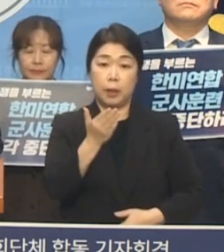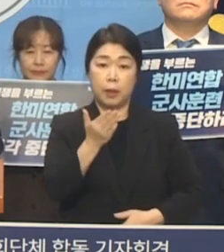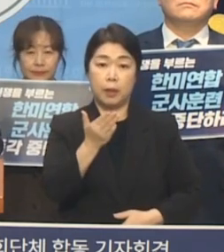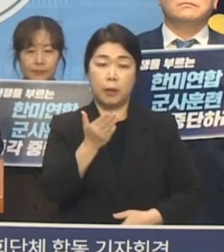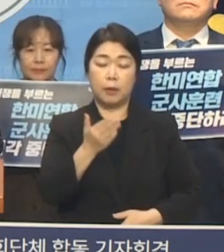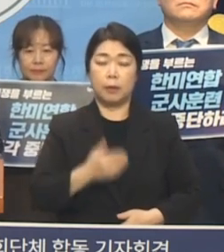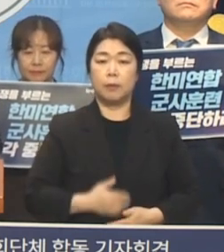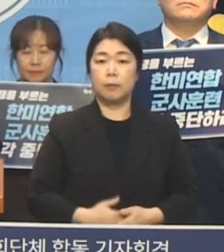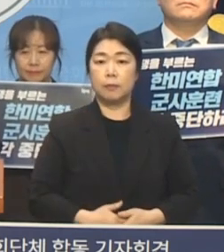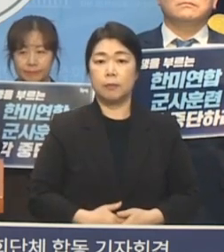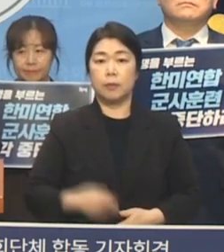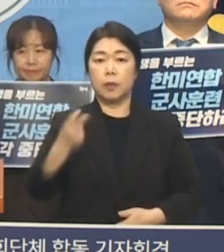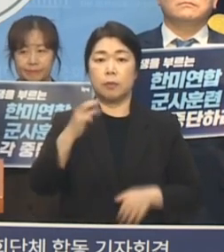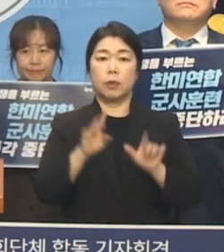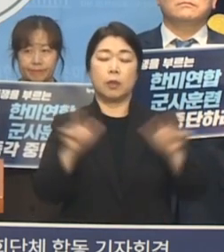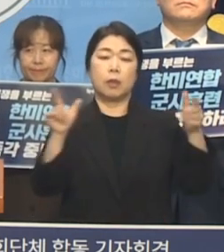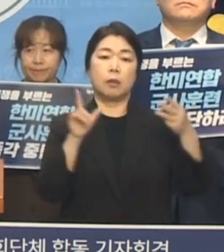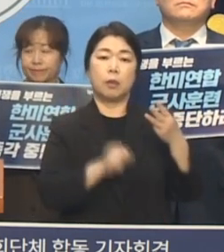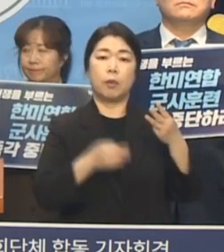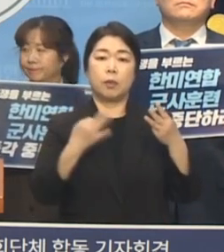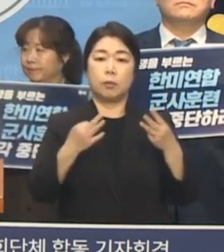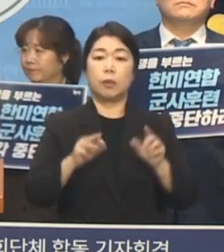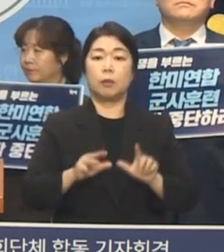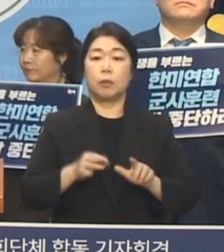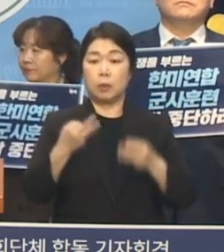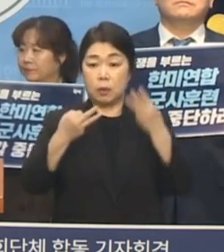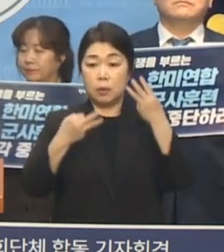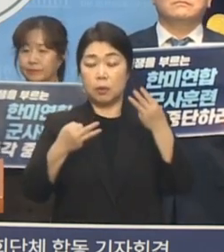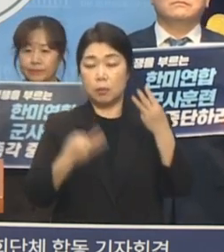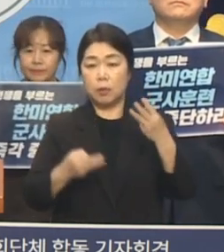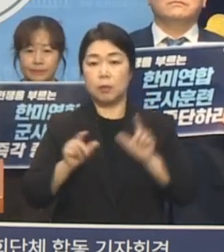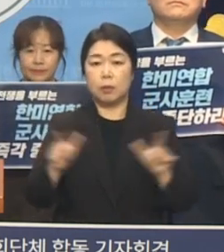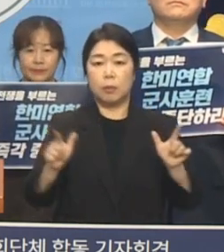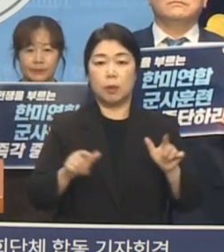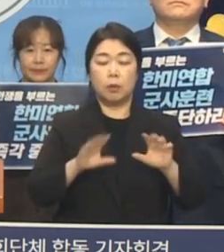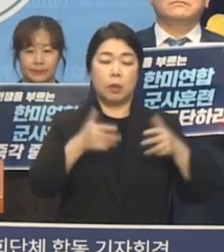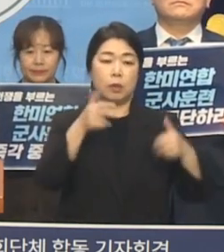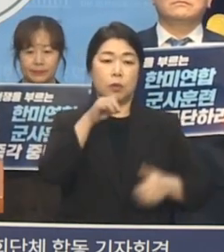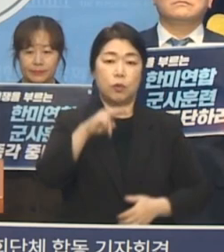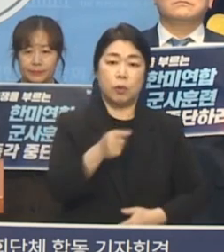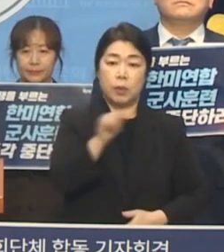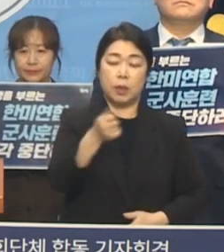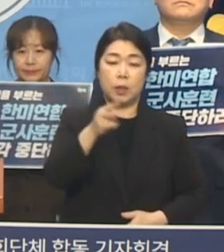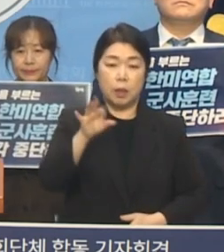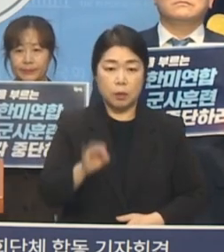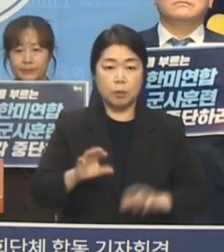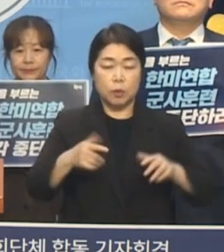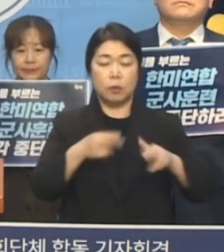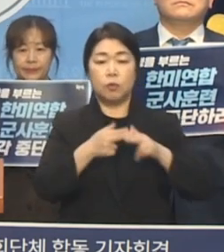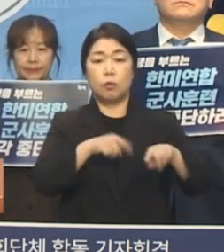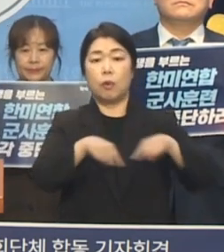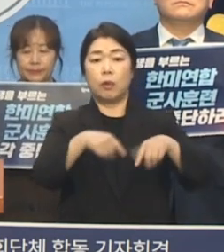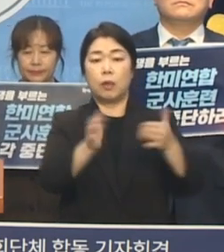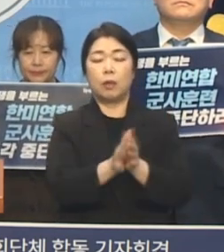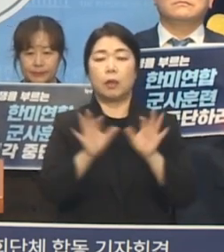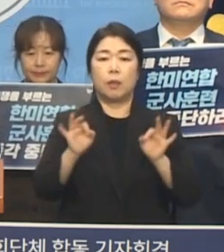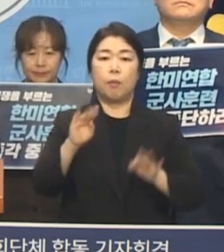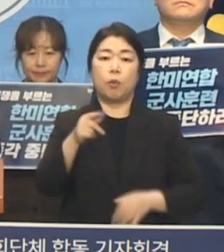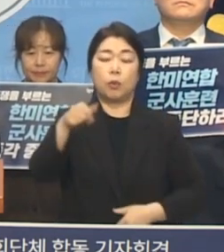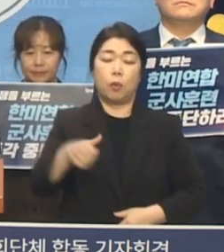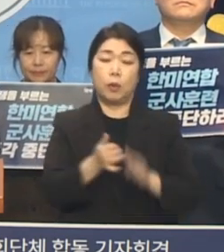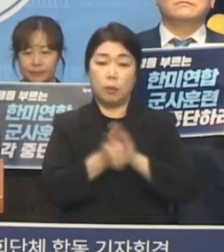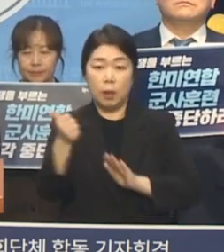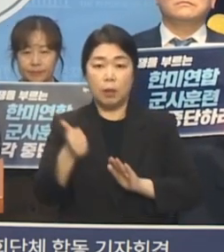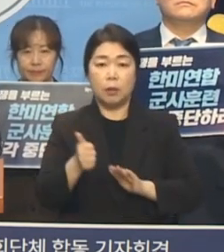조치다. 2024년 3월 13일 국회의원 윤미향, 국민주권당, 김복동의 희망,